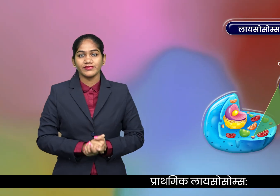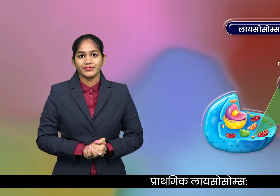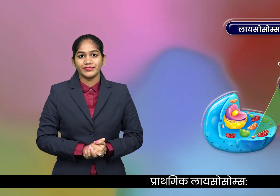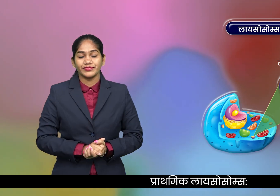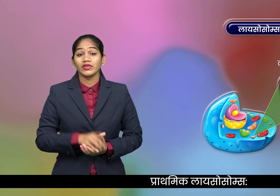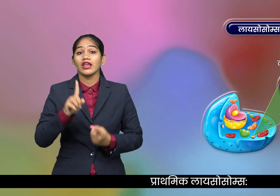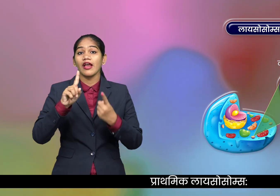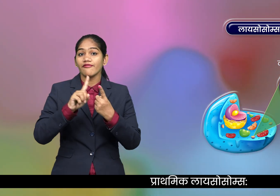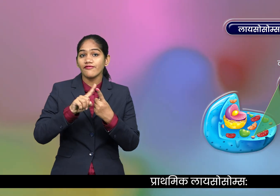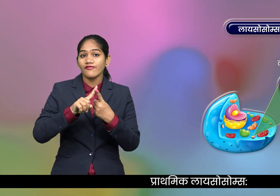प्राथमिक लायझोझोम